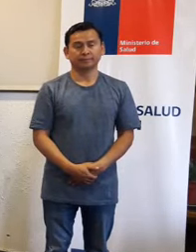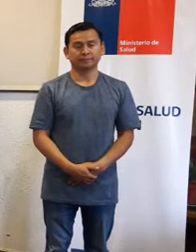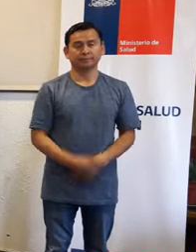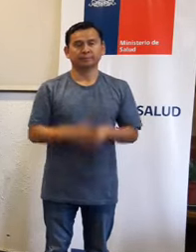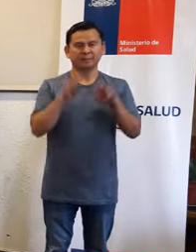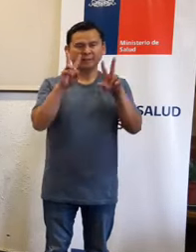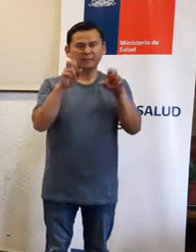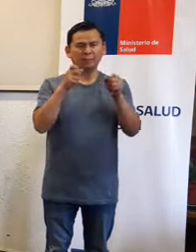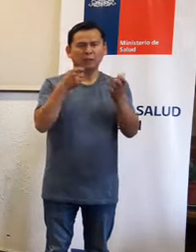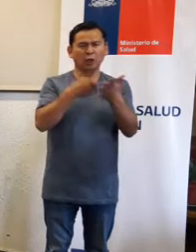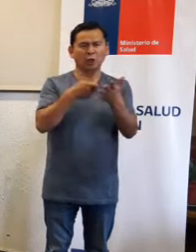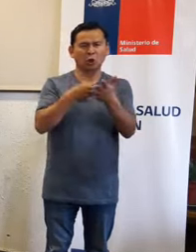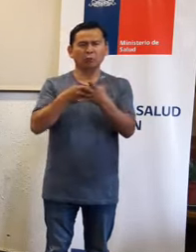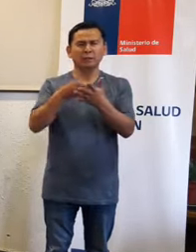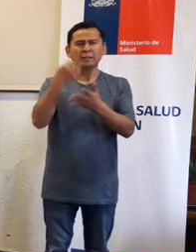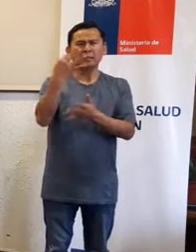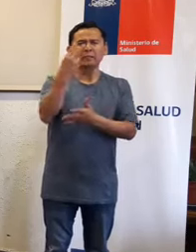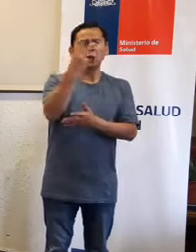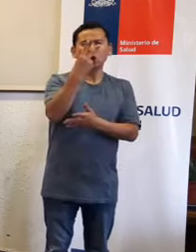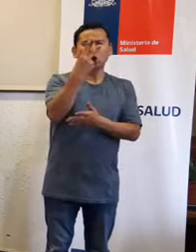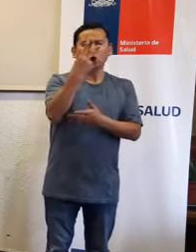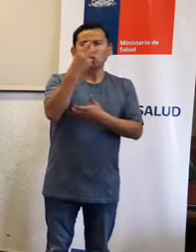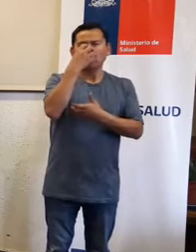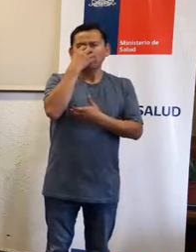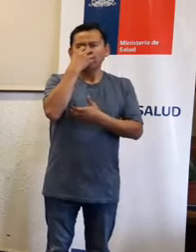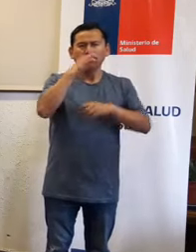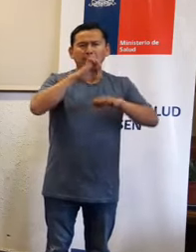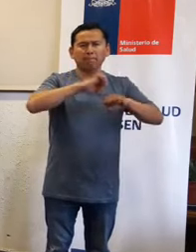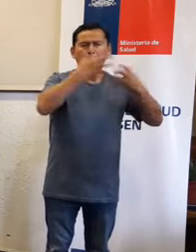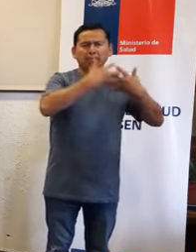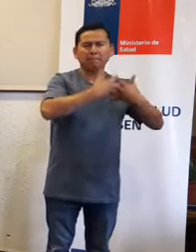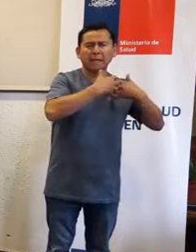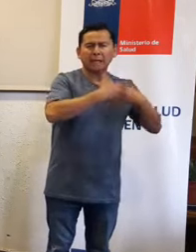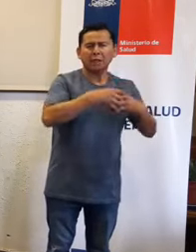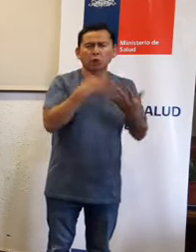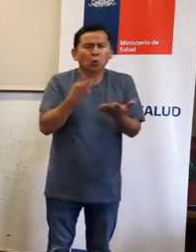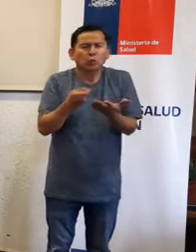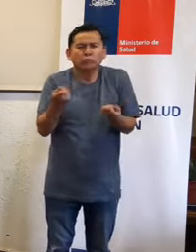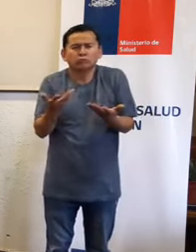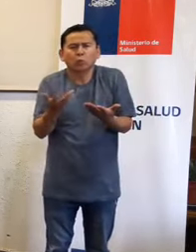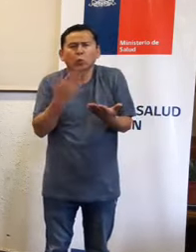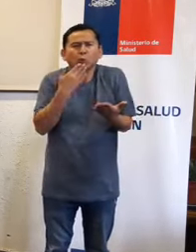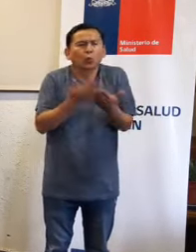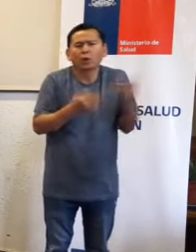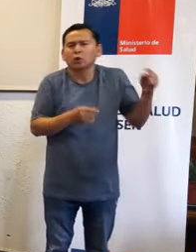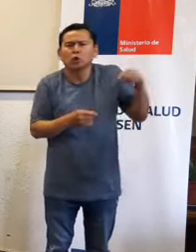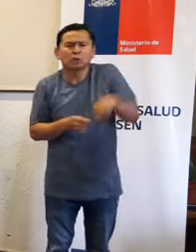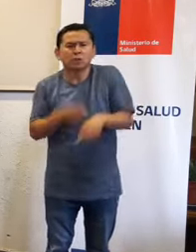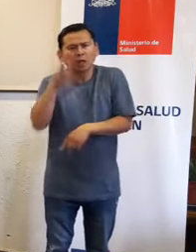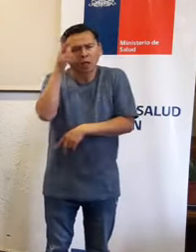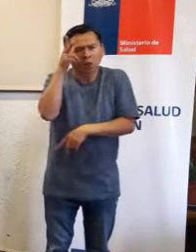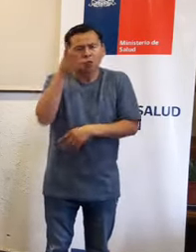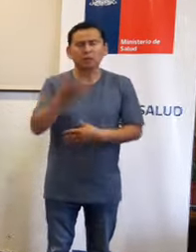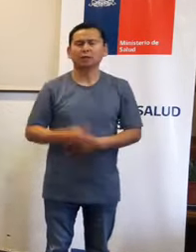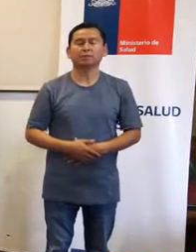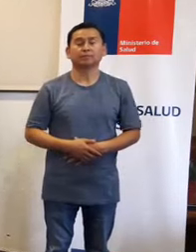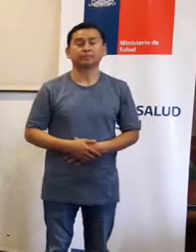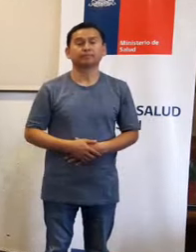adquisición de 32 ventiladores mecánicos y si acaso se tiene alguna fecha estimada de la llegada de estos ventiladores a la región.